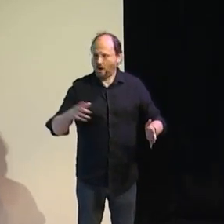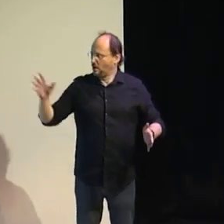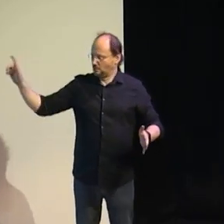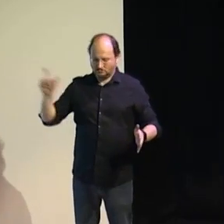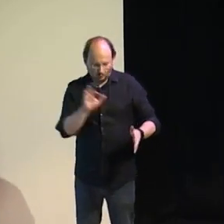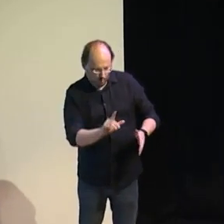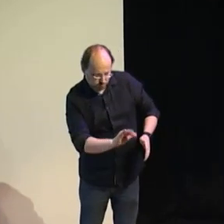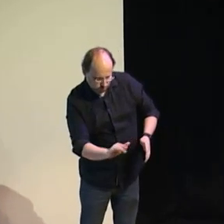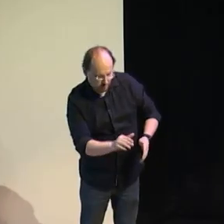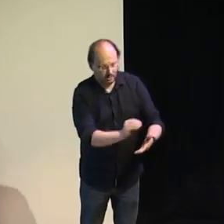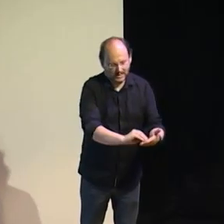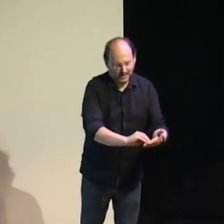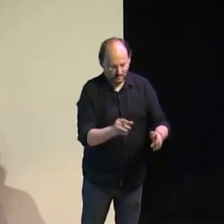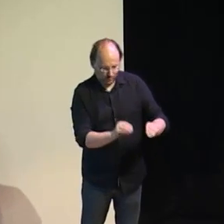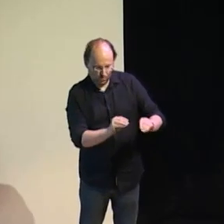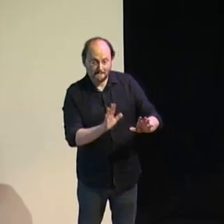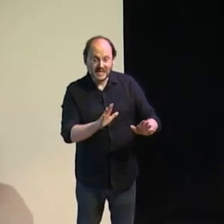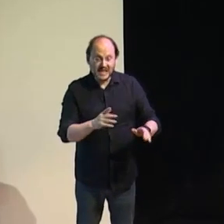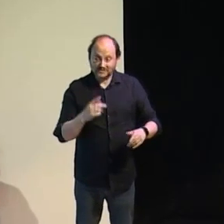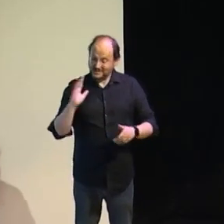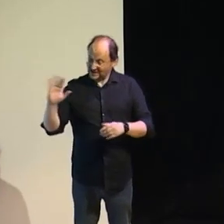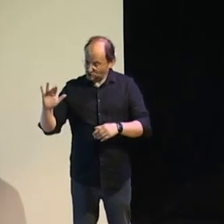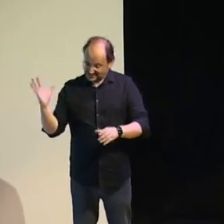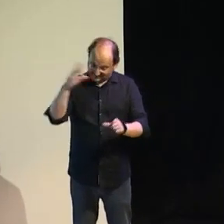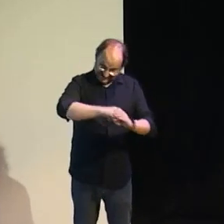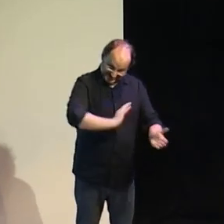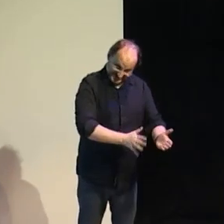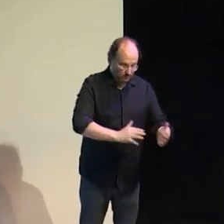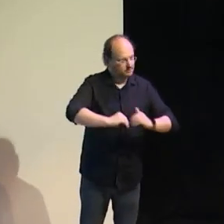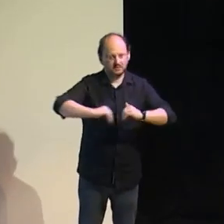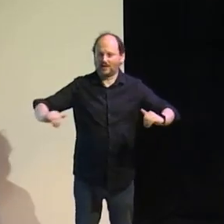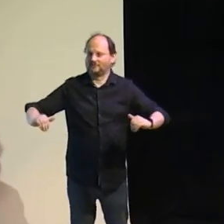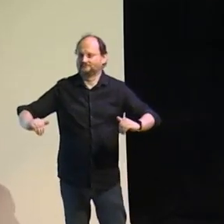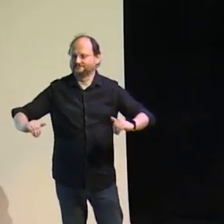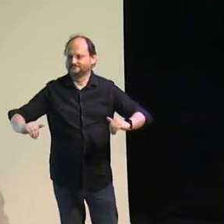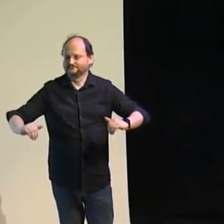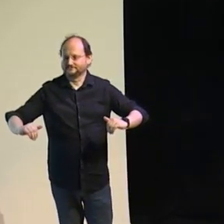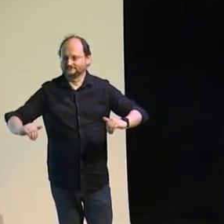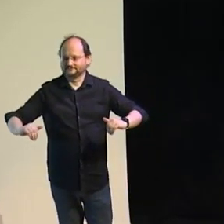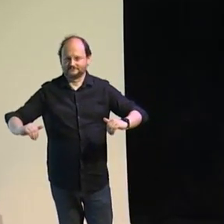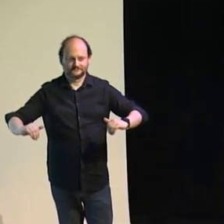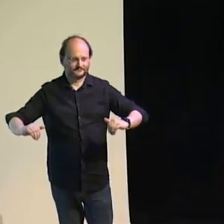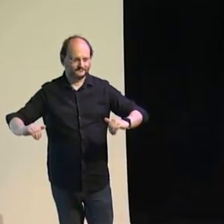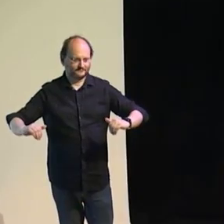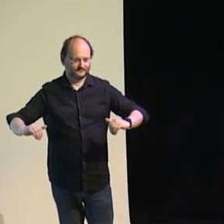Et les cours de français utilisaient la dactylologie, permettaient d'écrire des mots, mais la dactylologie ne fait pas partie des